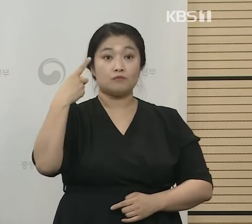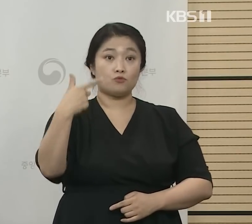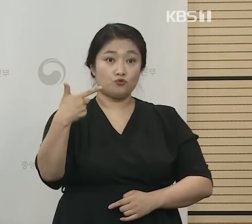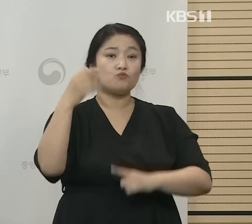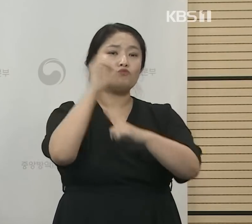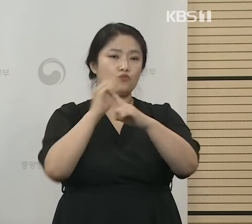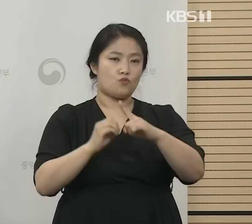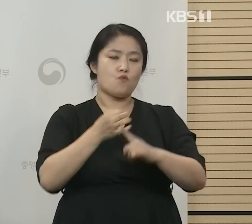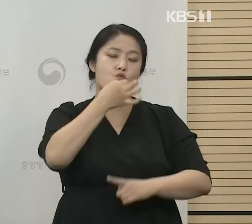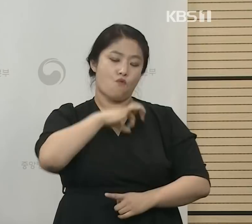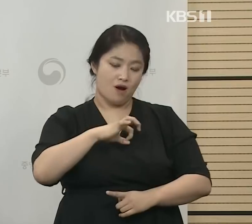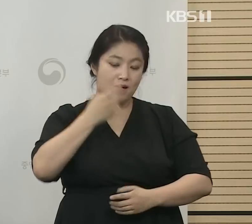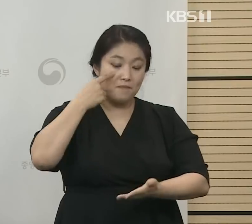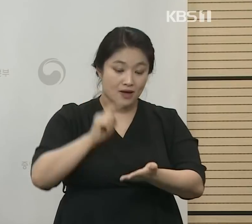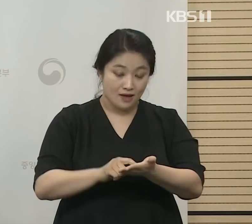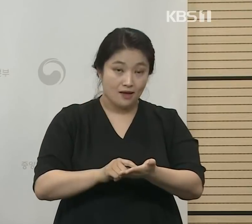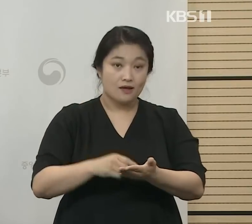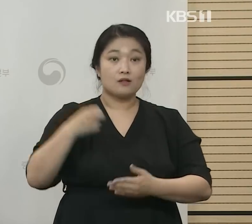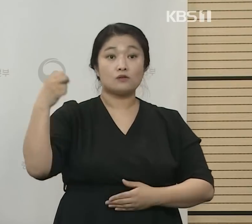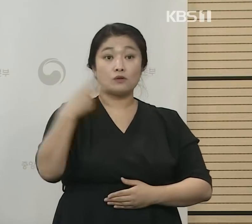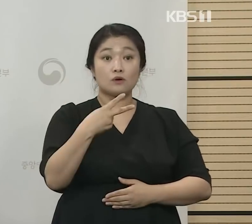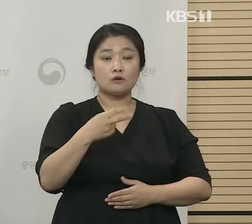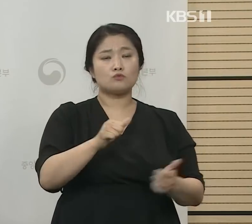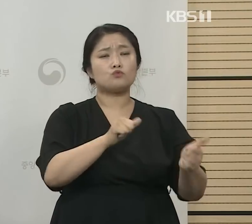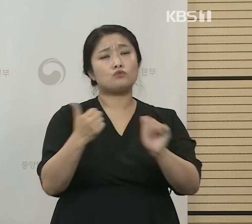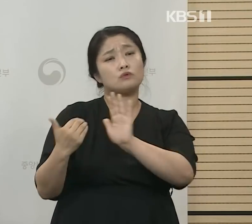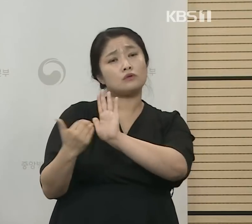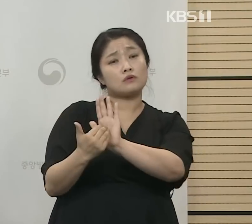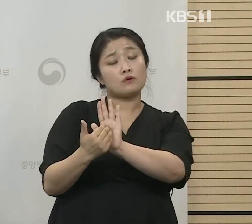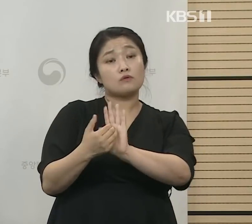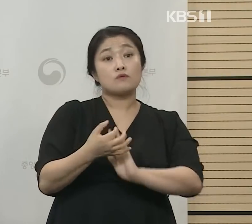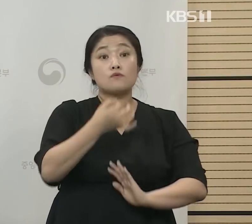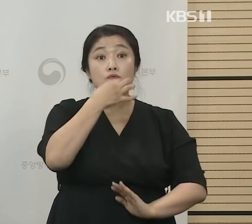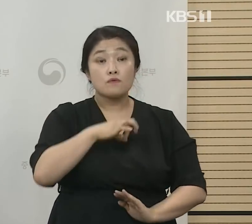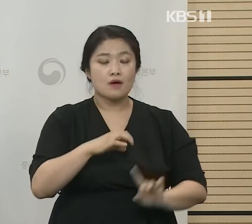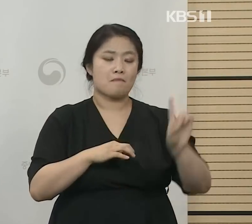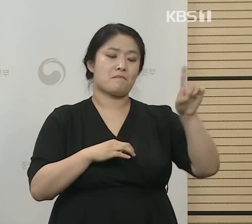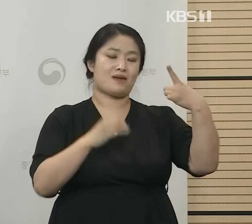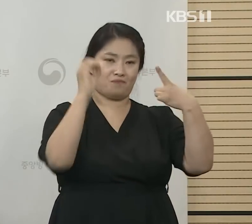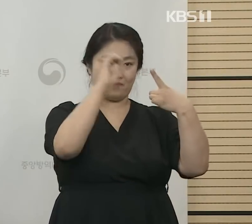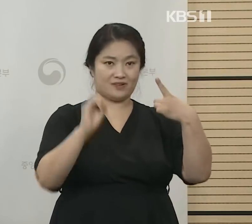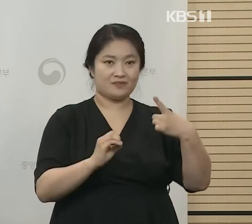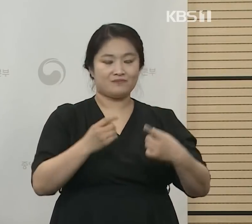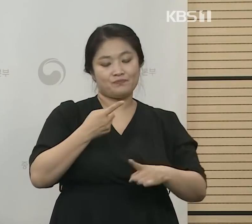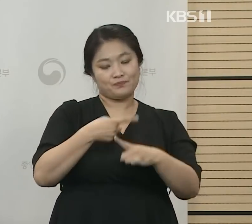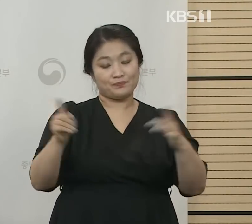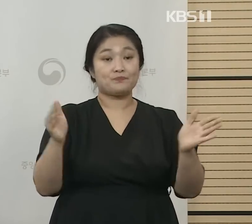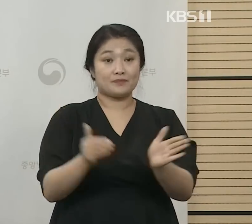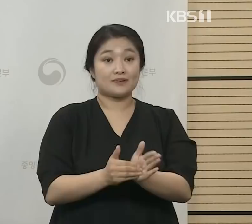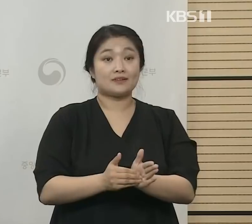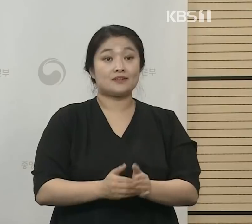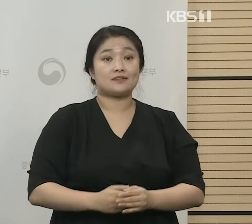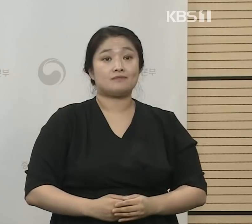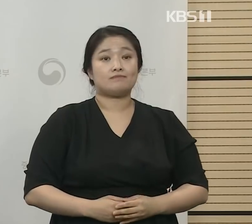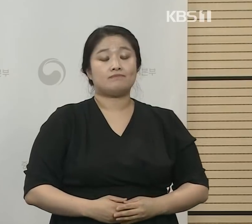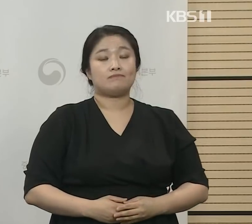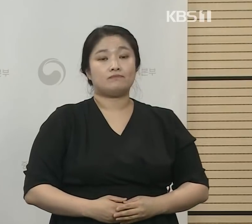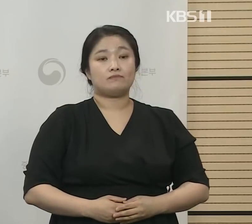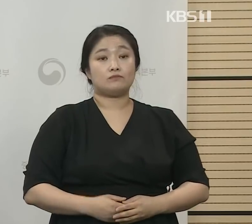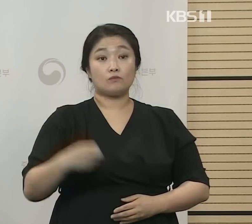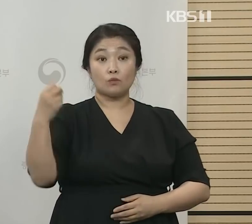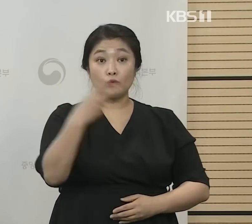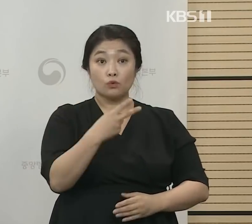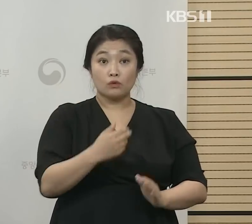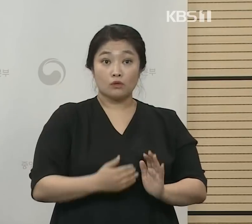86.6%의 예방 효과가 확인이 되었으며 사망 예방 효과는 100%로 분석이 되었습니다.